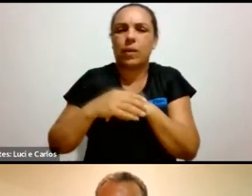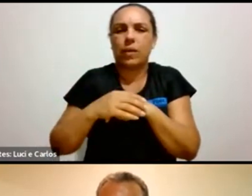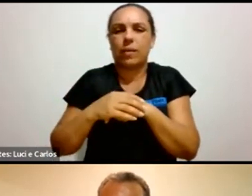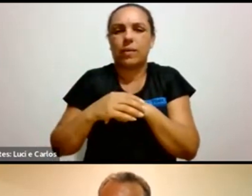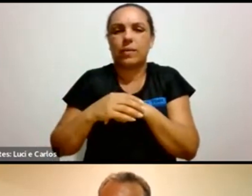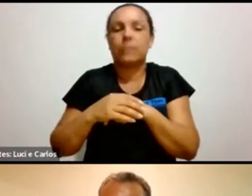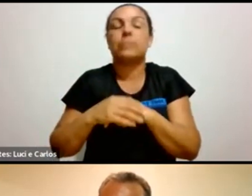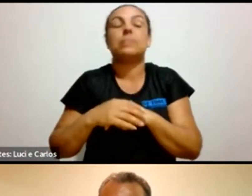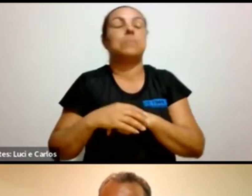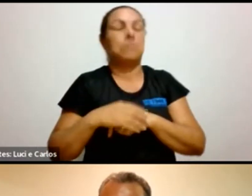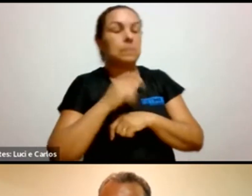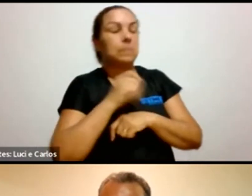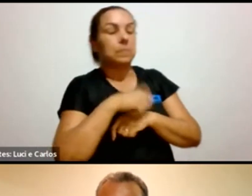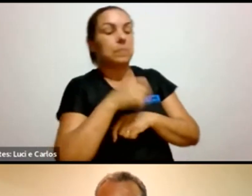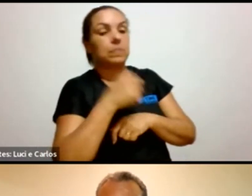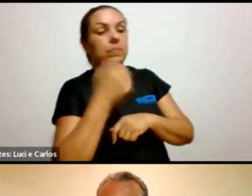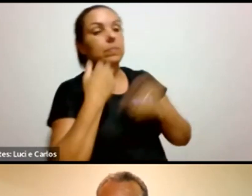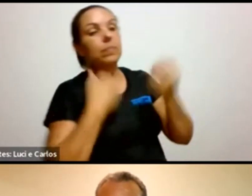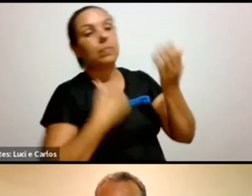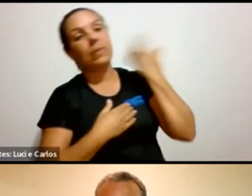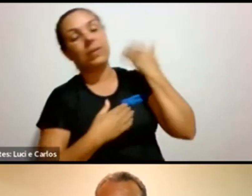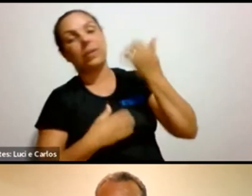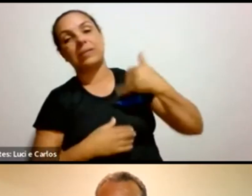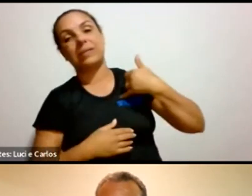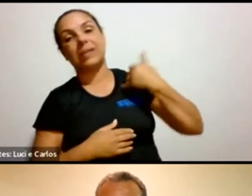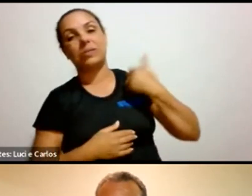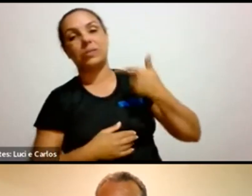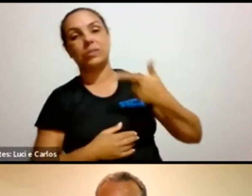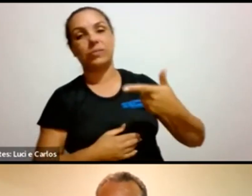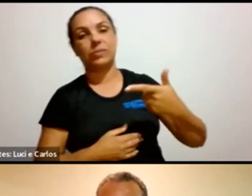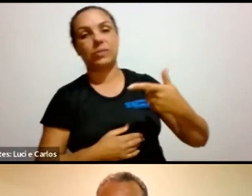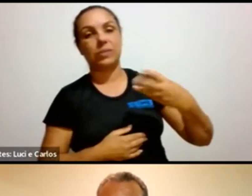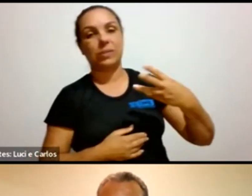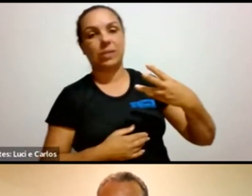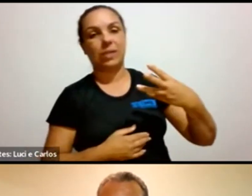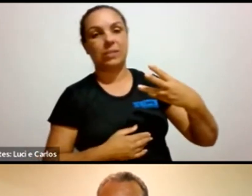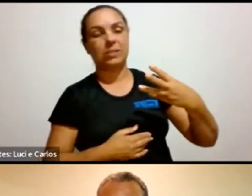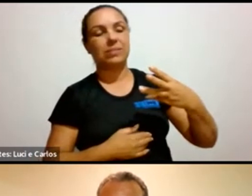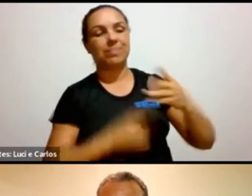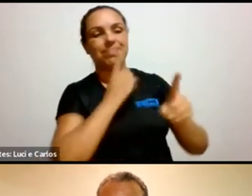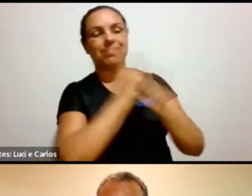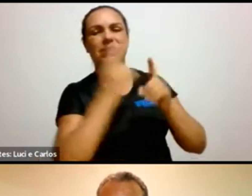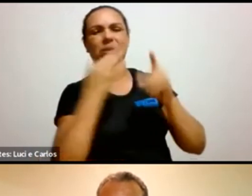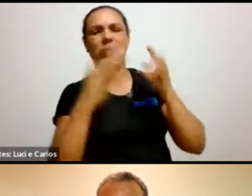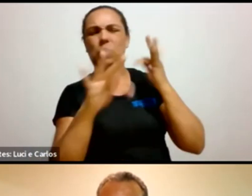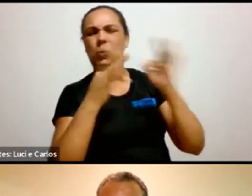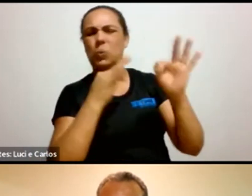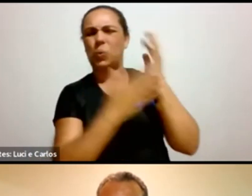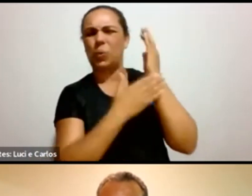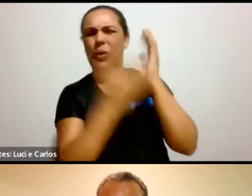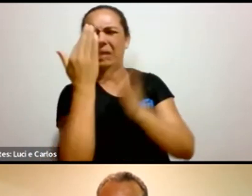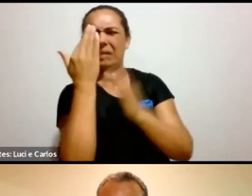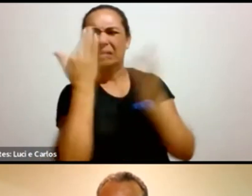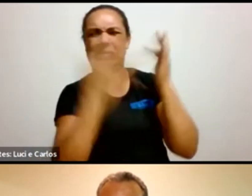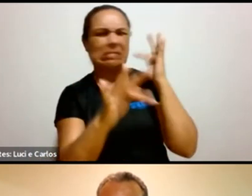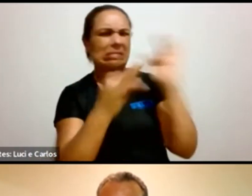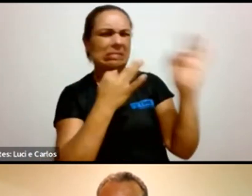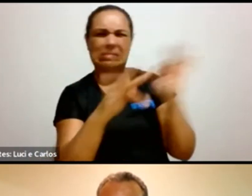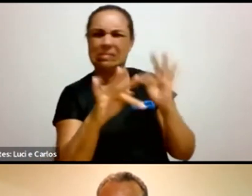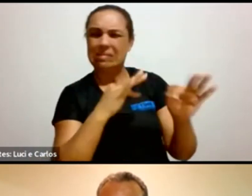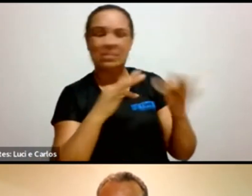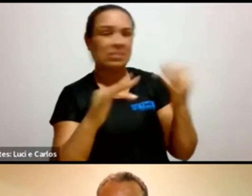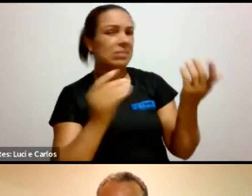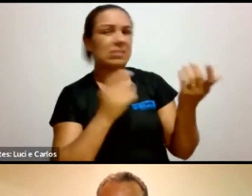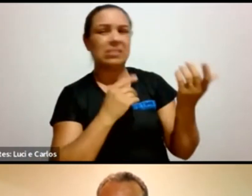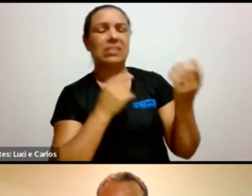com fibromialgia, eu tinha 23 anos. E quando eu fui diagnosticada, o médico contou mais de 21